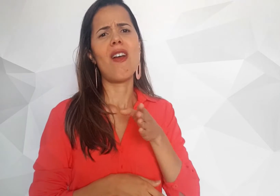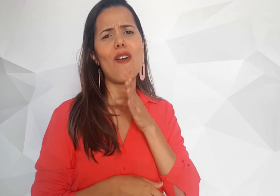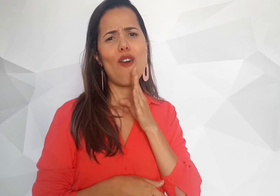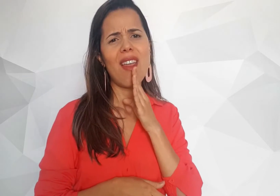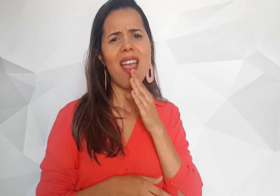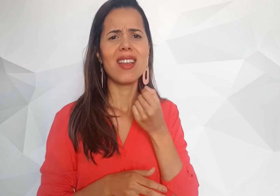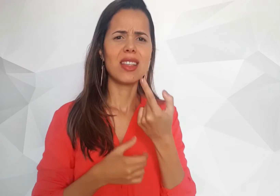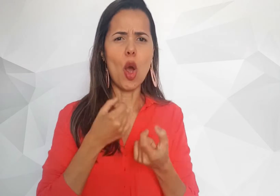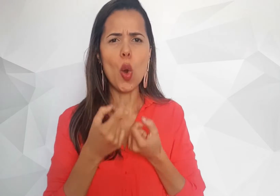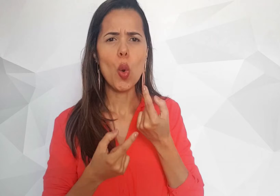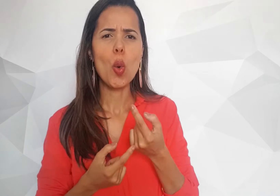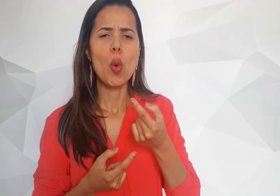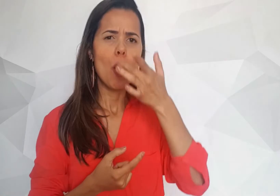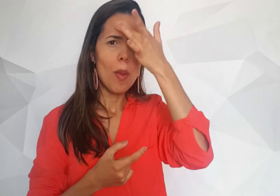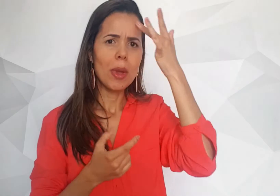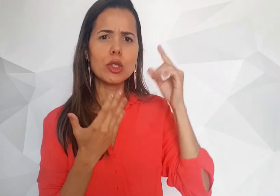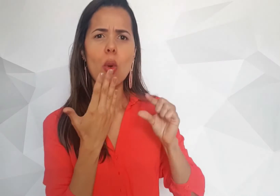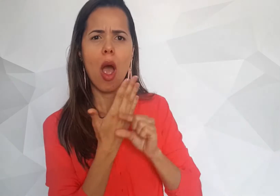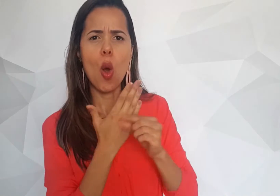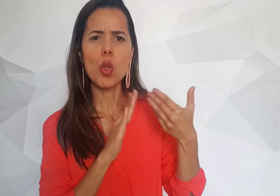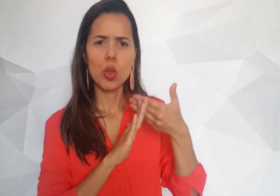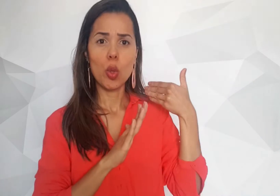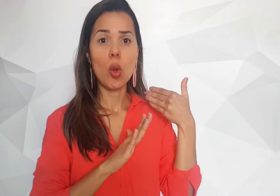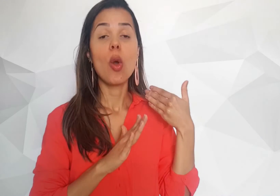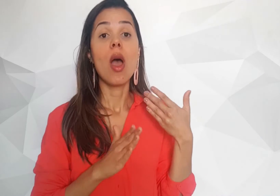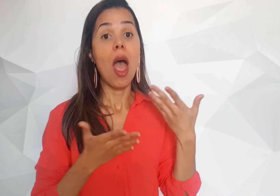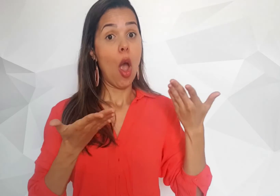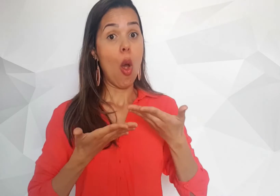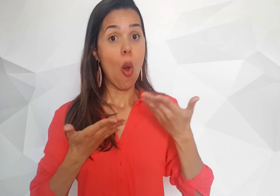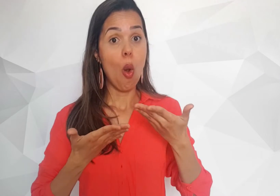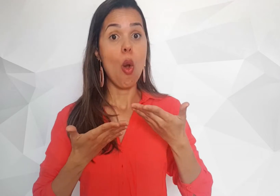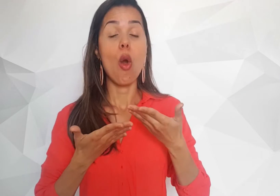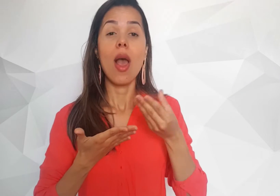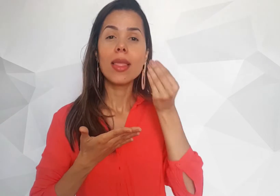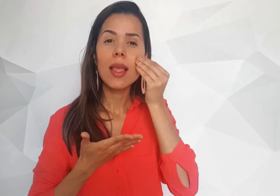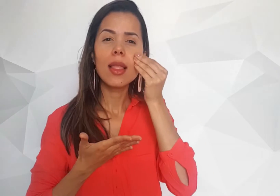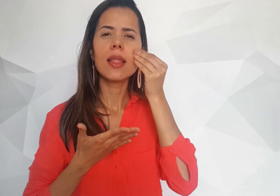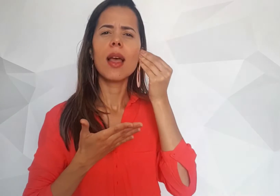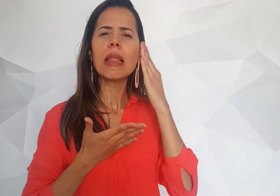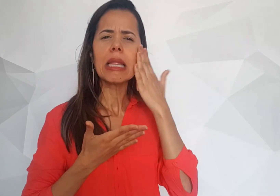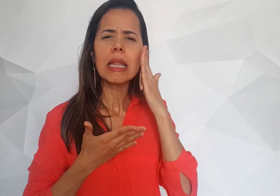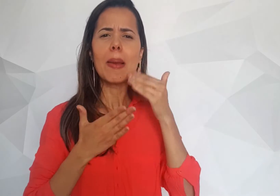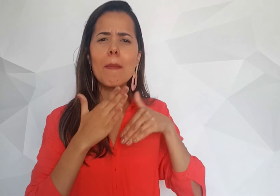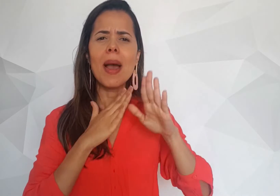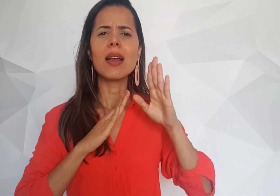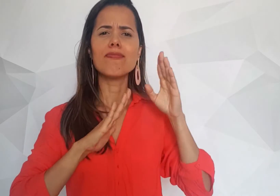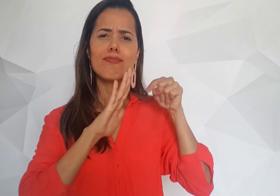ter conhecimento de alguns deles, alguns desses trabalhos, mas o nosso intuito hoje é trazer uma descrição mais